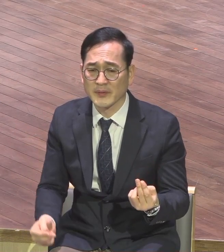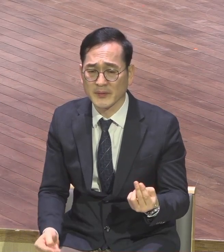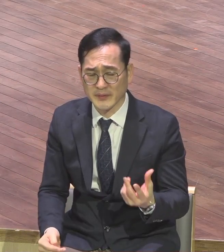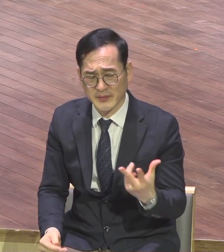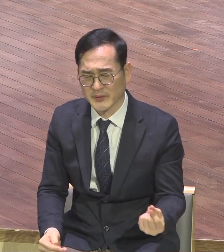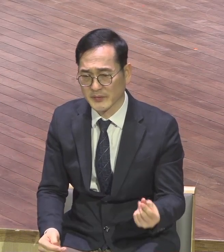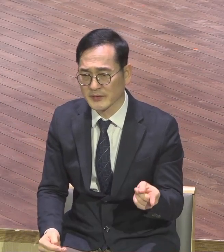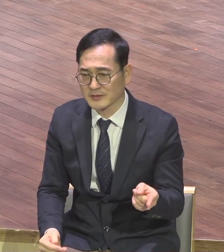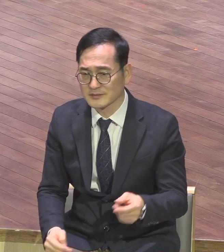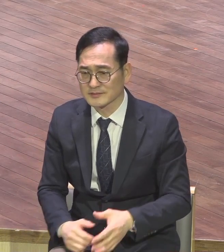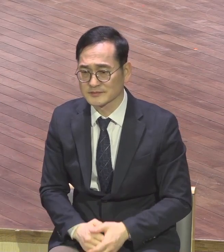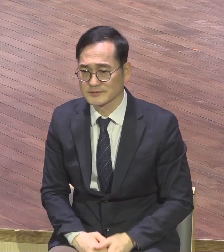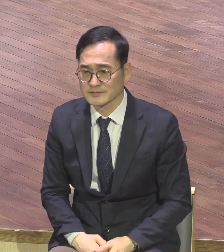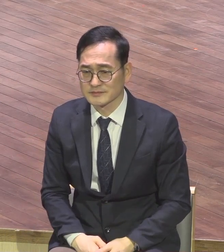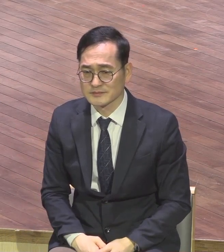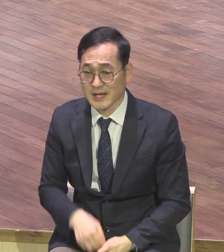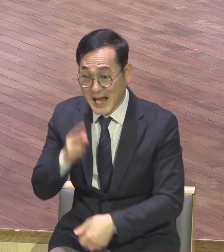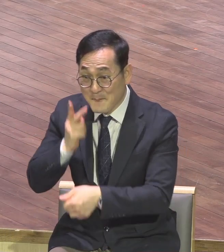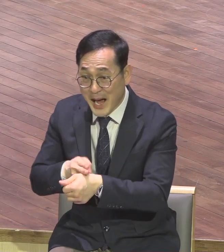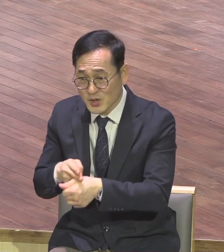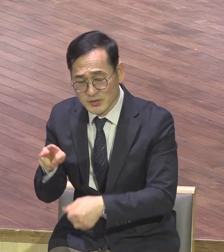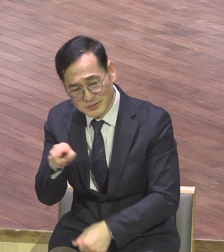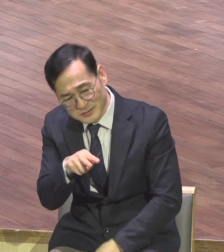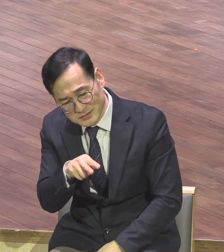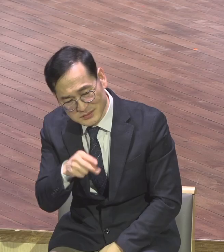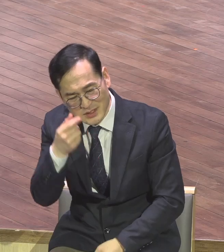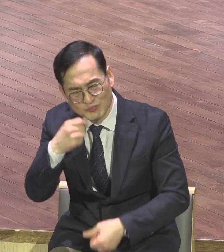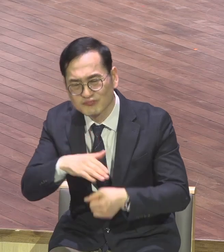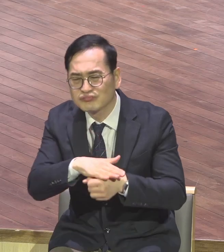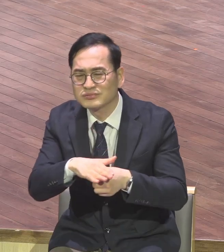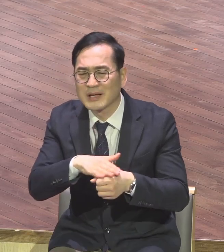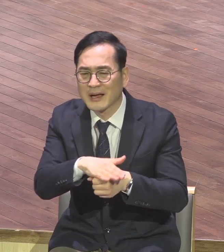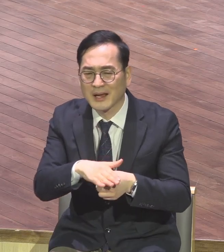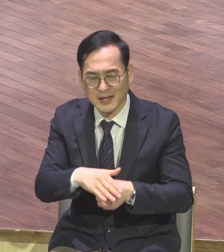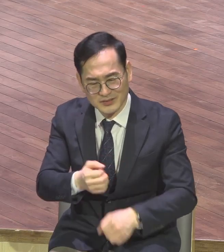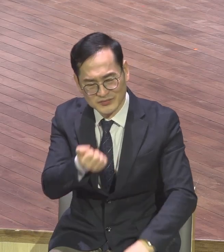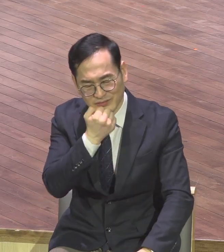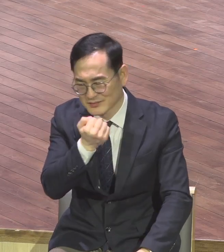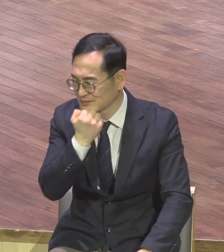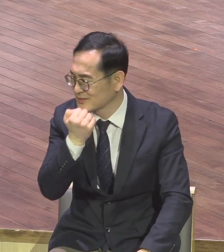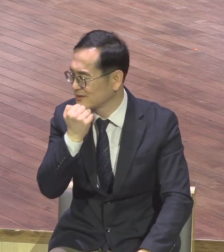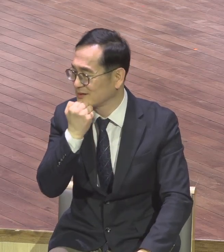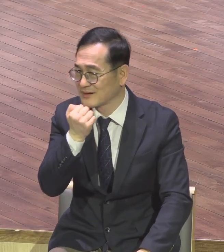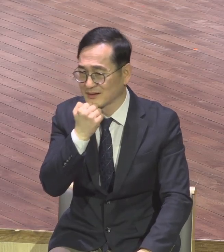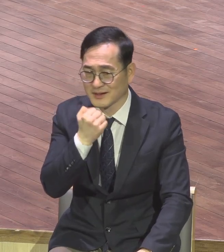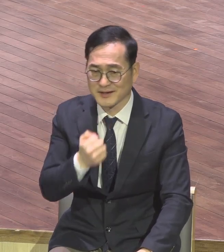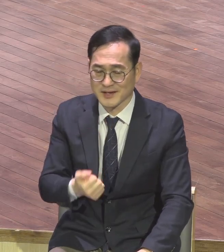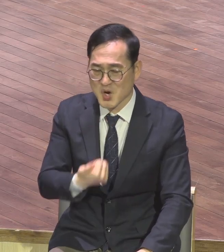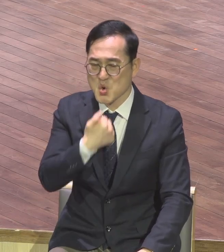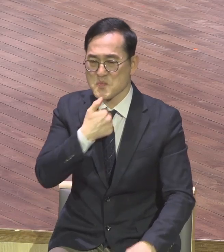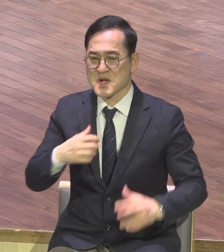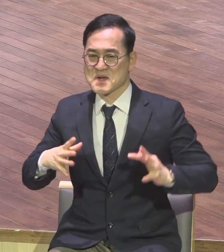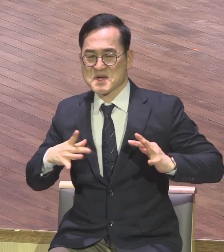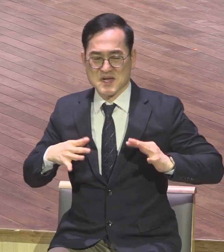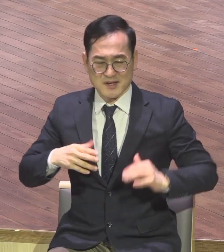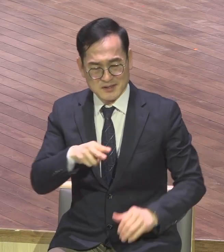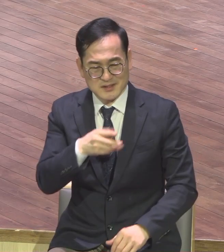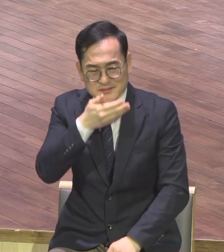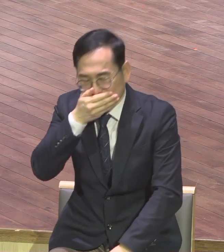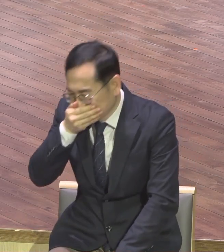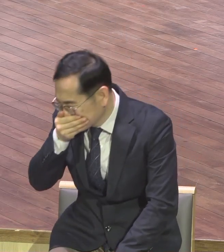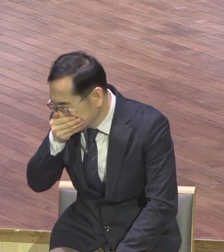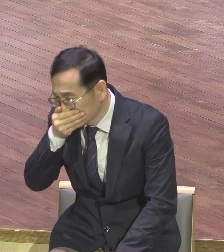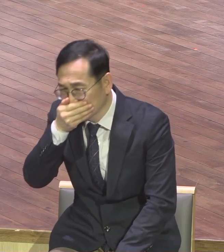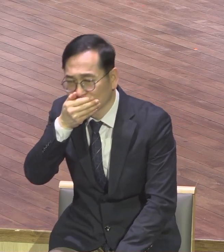얼마나 종교인들이 볼 때 불쌍하겠습니까? 막 세상 말로 하면 우습지요. 다들 노는 게 너무 서론 이정